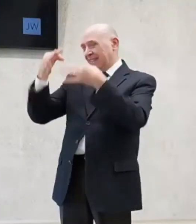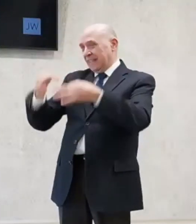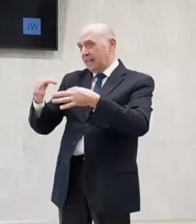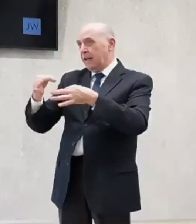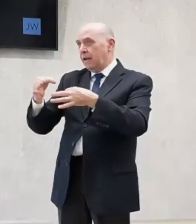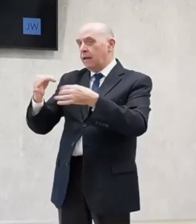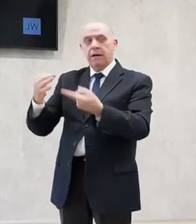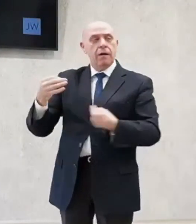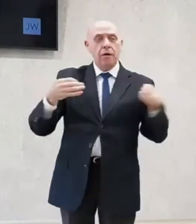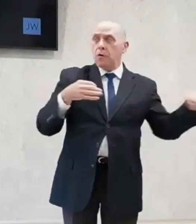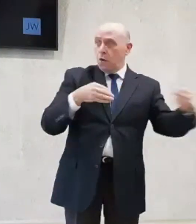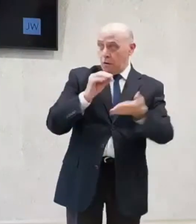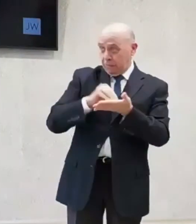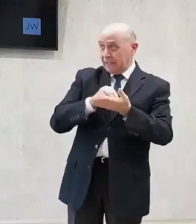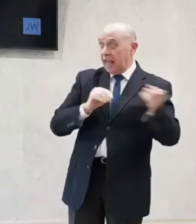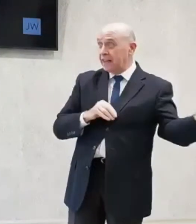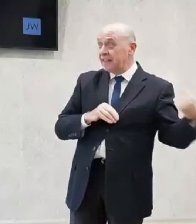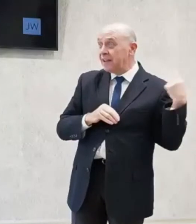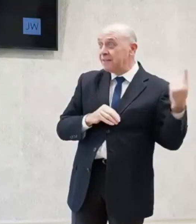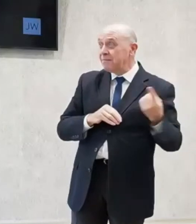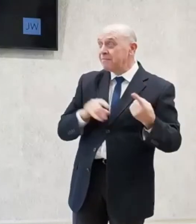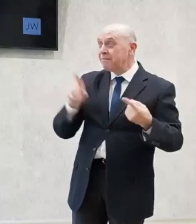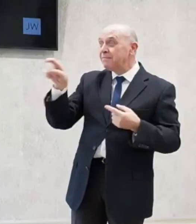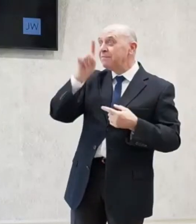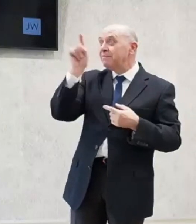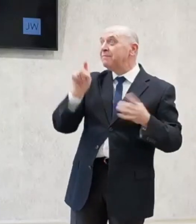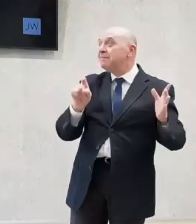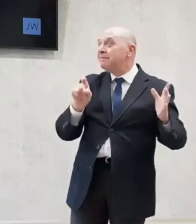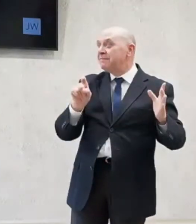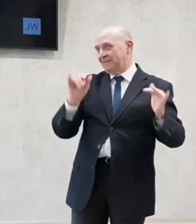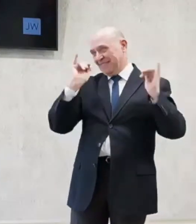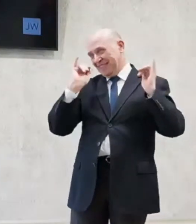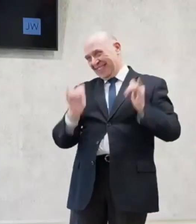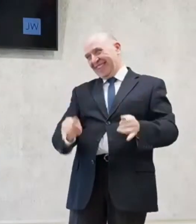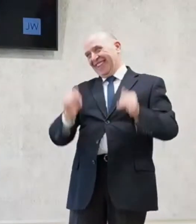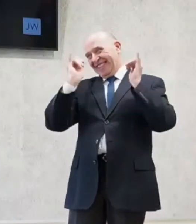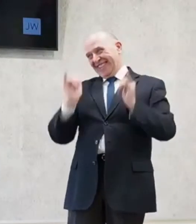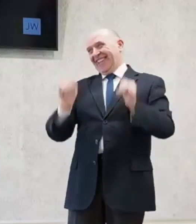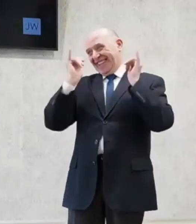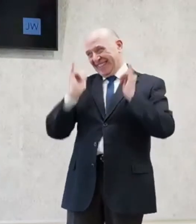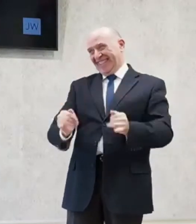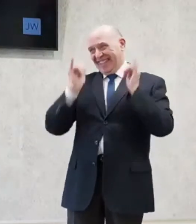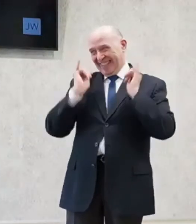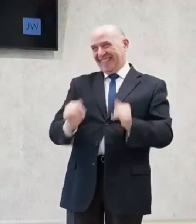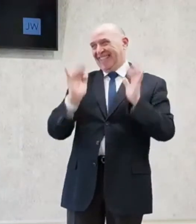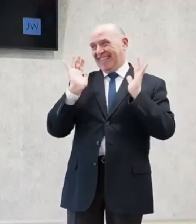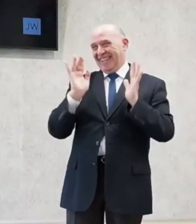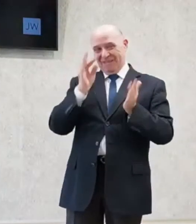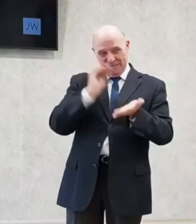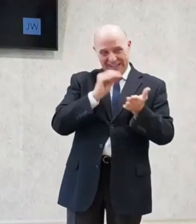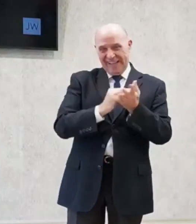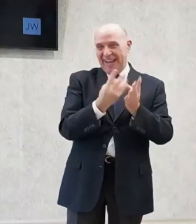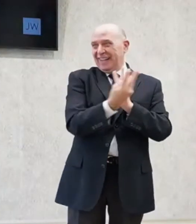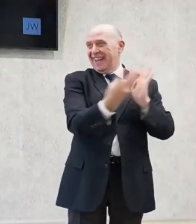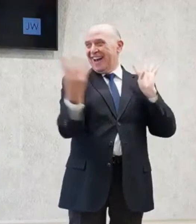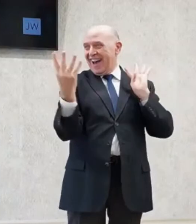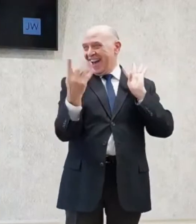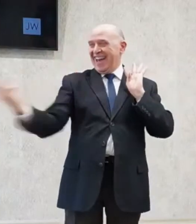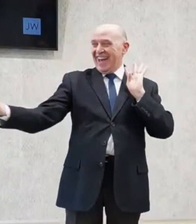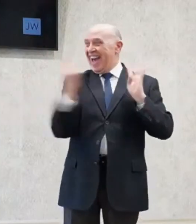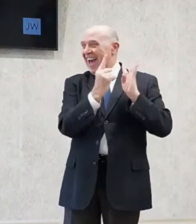a noi Troverà anche a voi come familiari siamo certi vero Ora notate come questo è un incentivo a